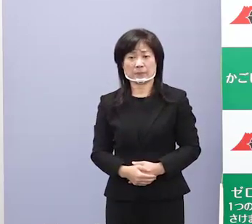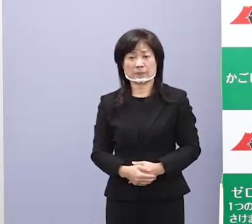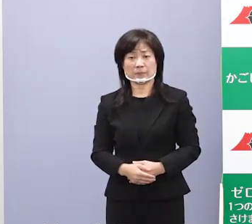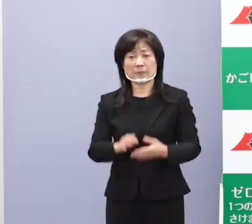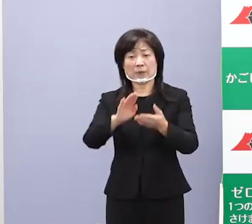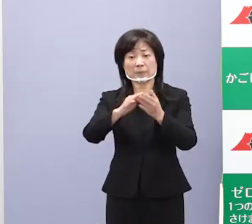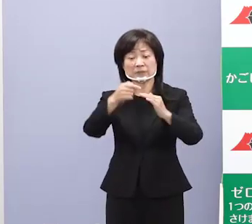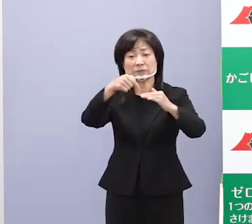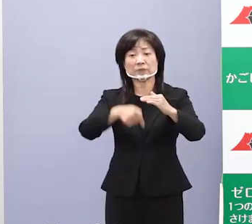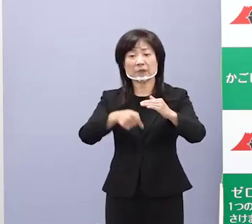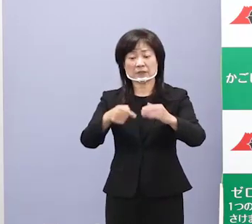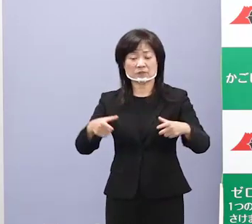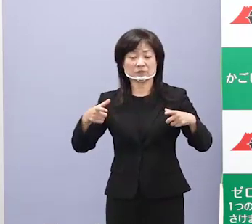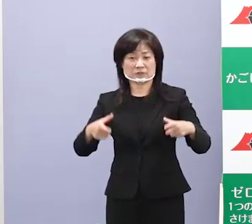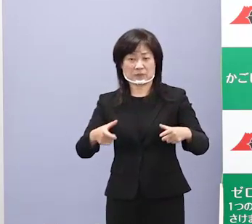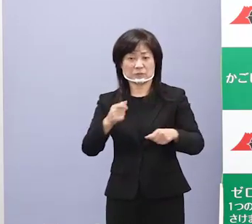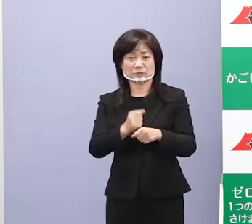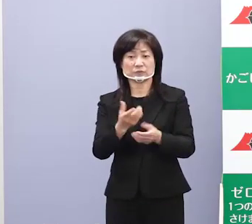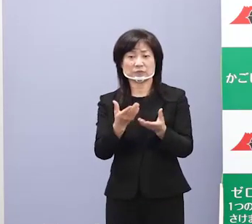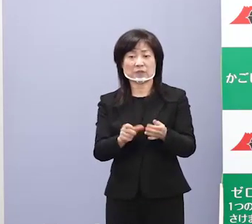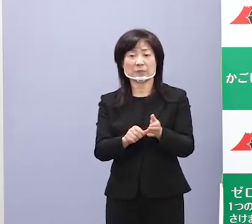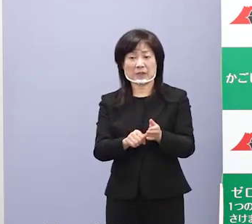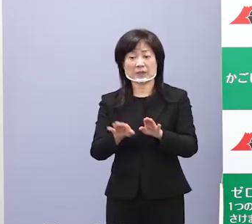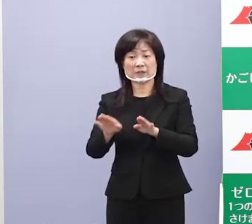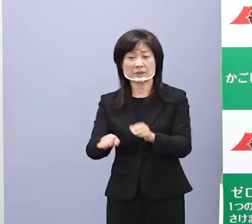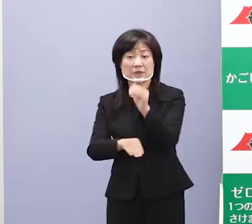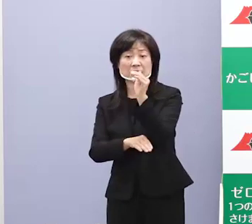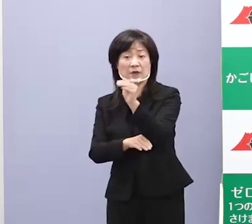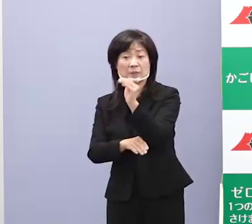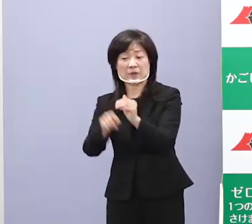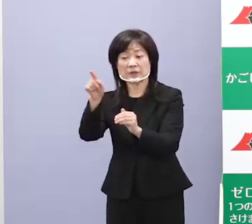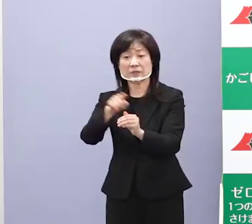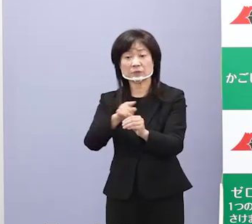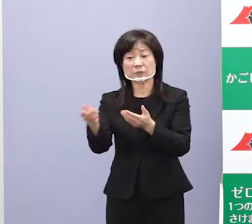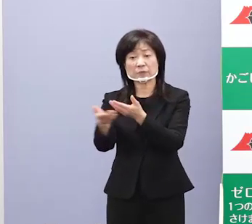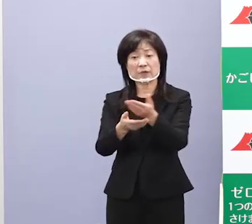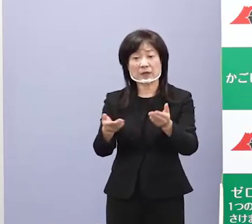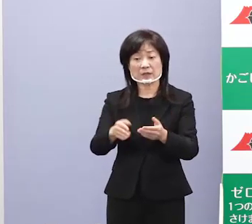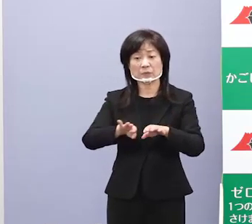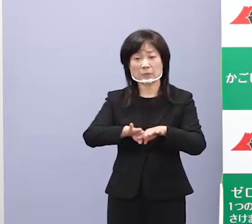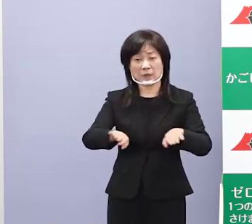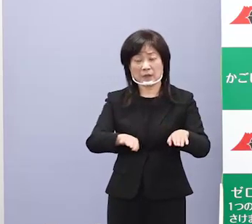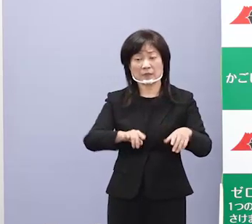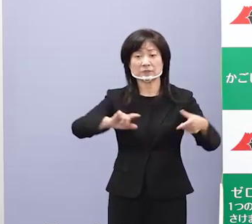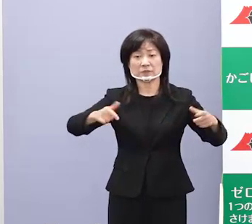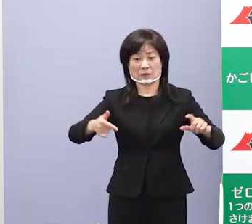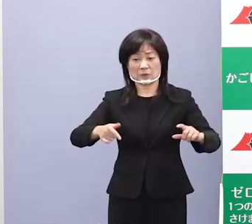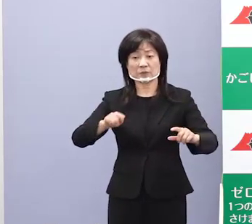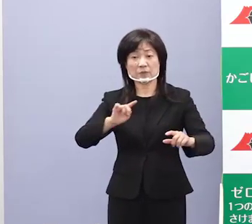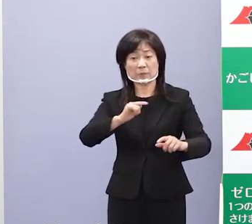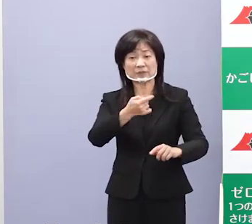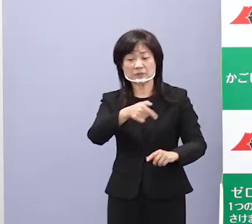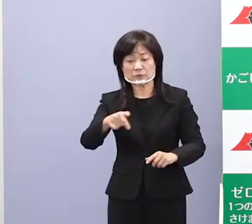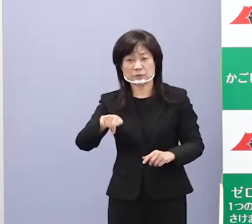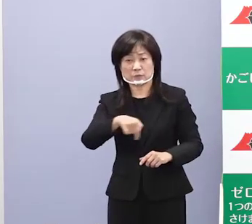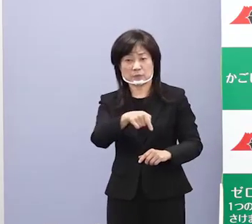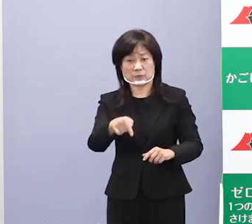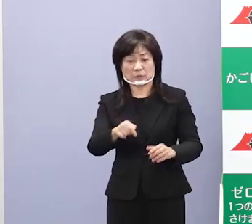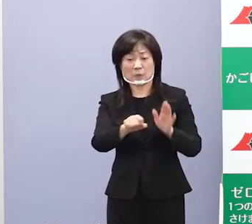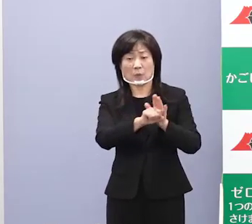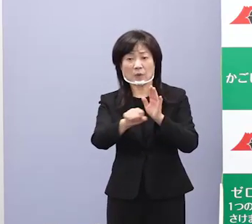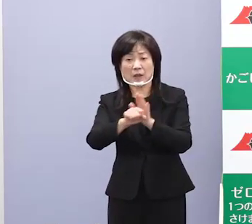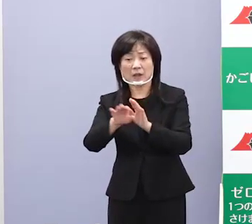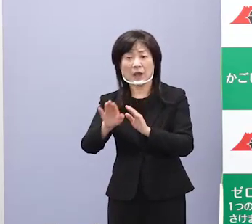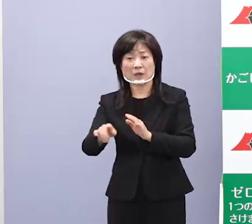中にスタジアムが実施した場合と、現在の鴨池では当然人の流れも異なるわけでありますが、それでも部分的にこういった効果